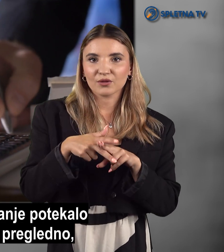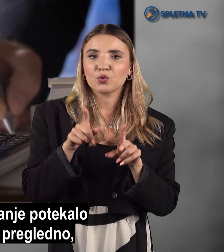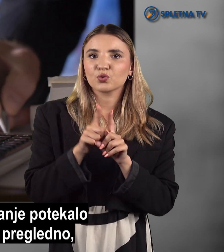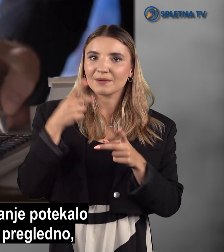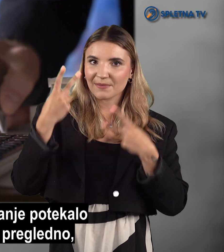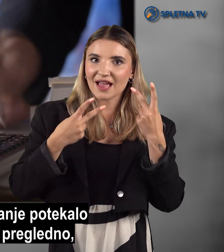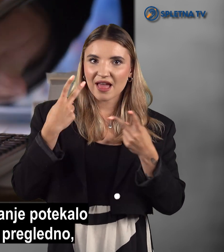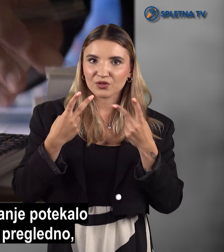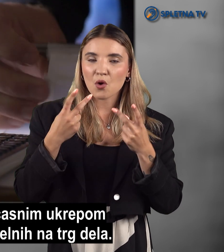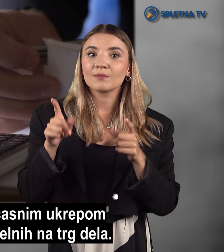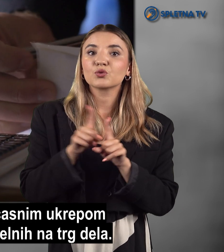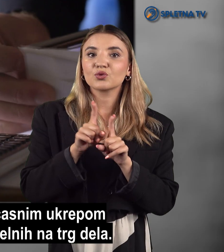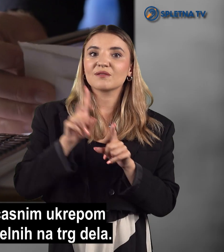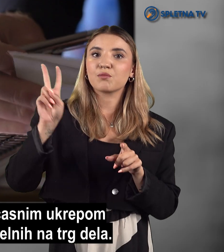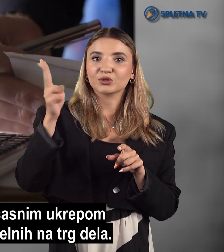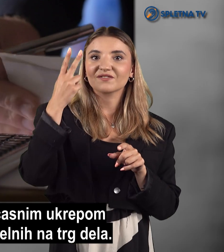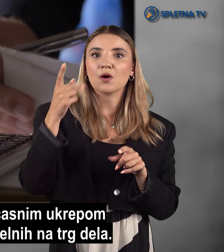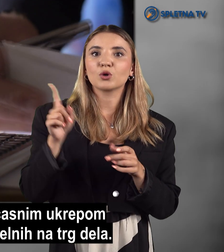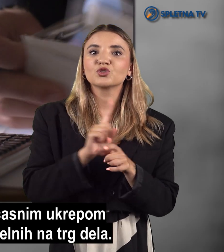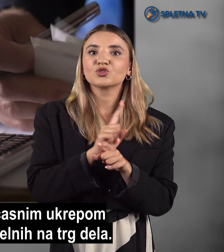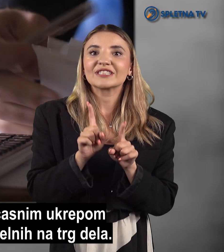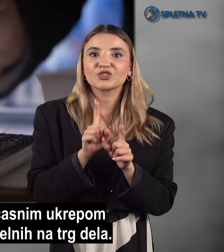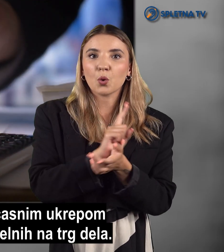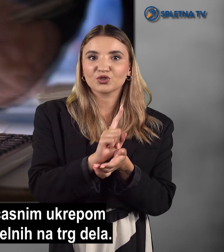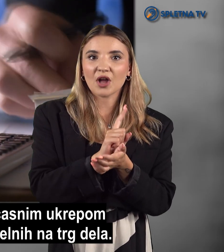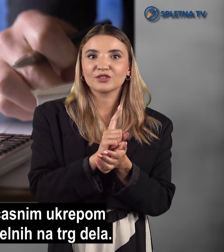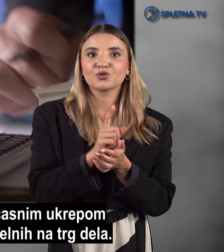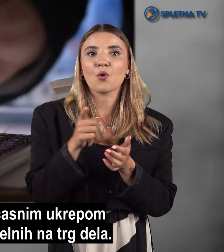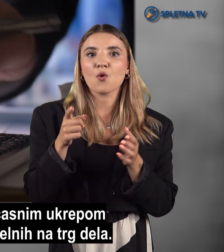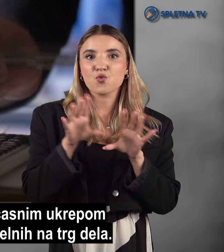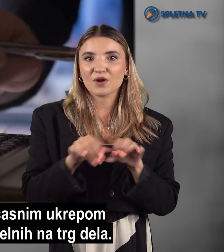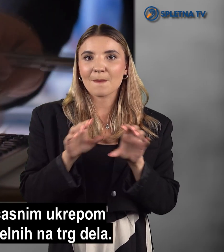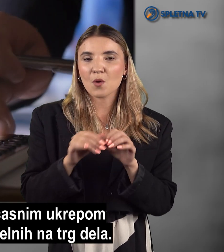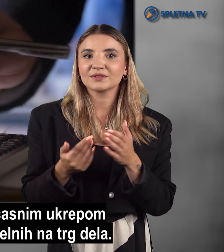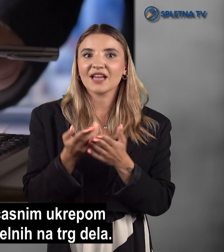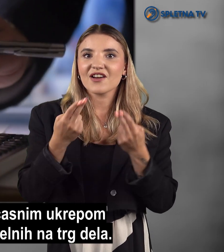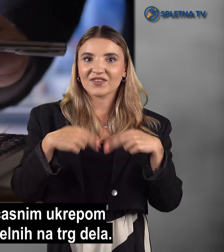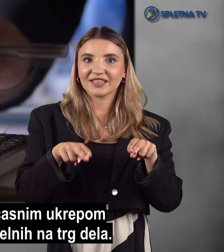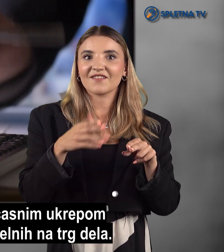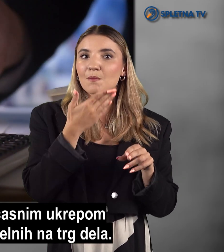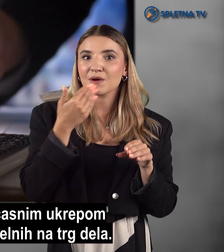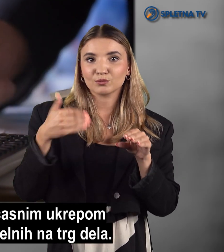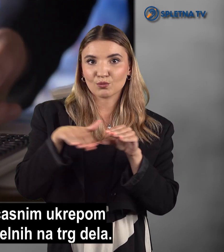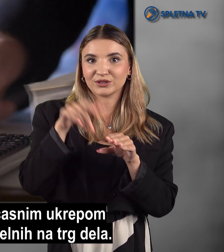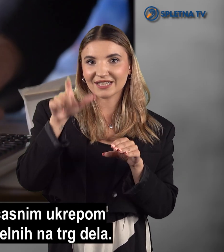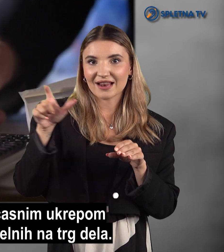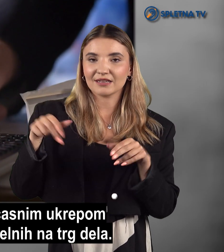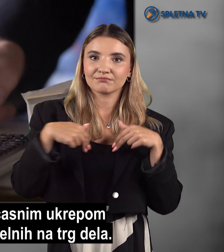nemoteno in pregledno, ter pozivajo k sočasnim ukrepom za vrnitev brezposelnih na trg dela.